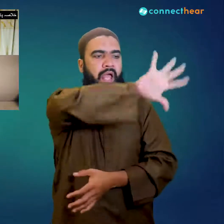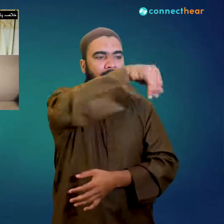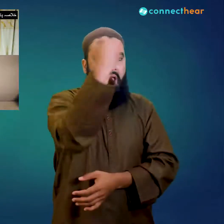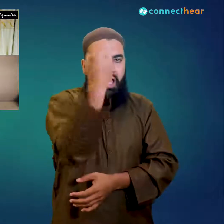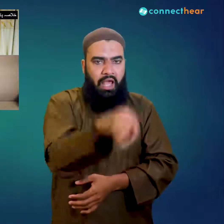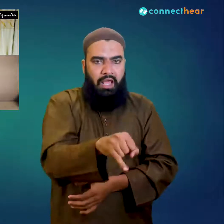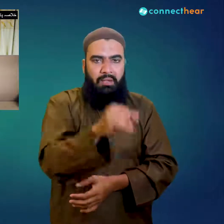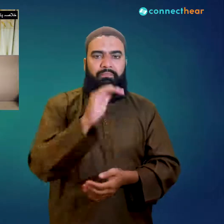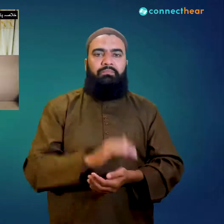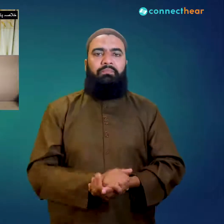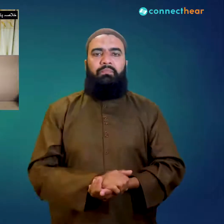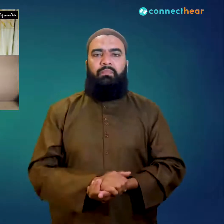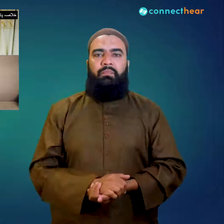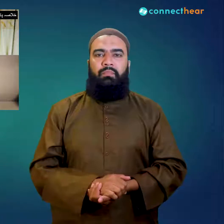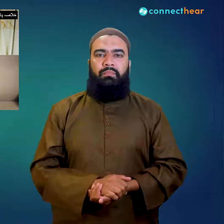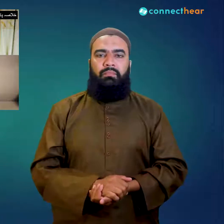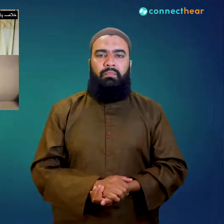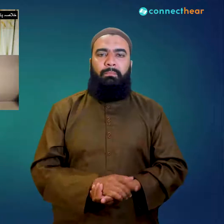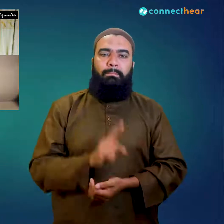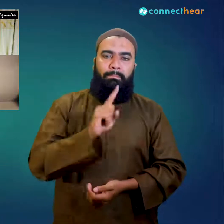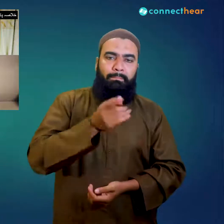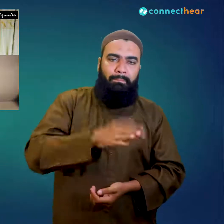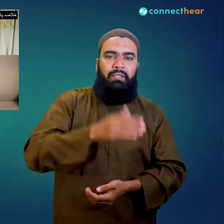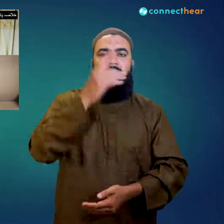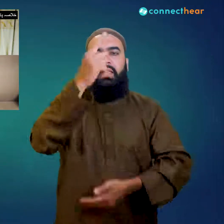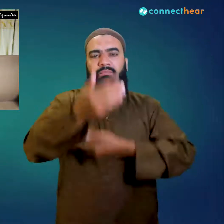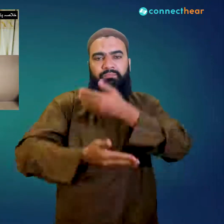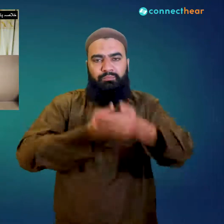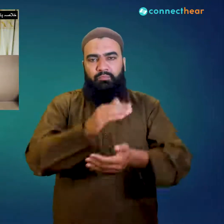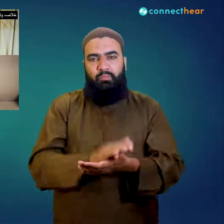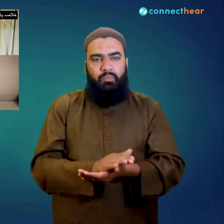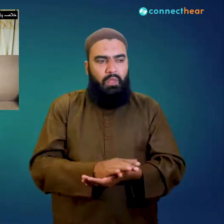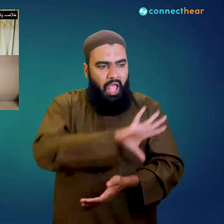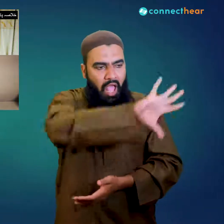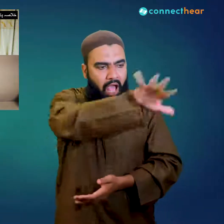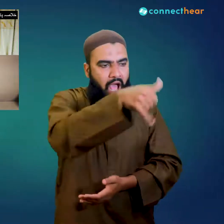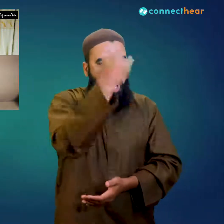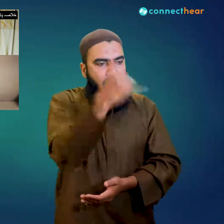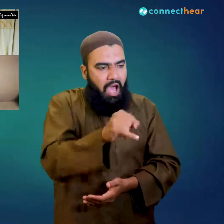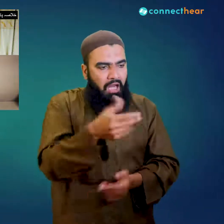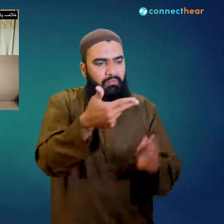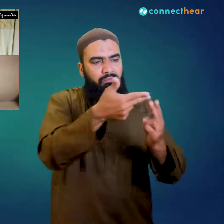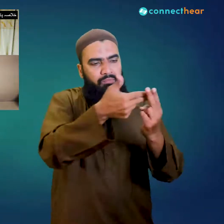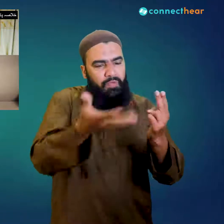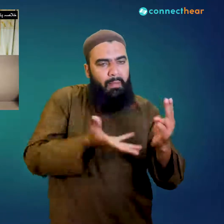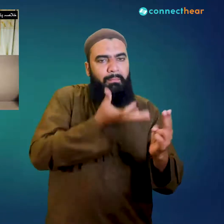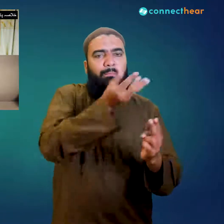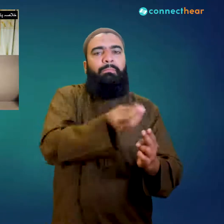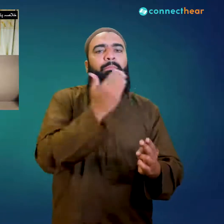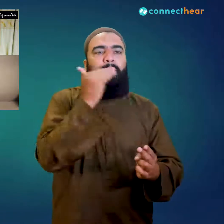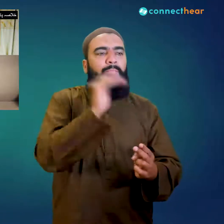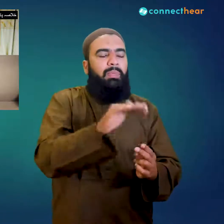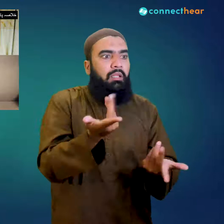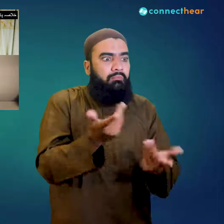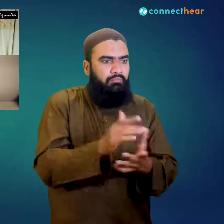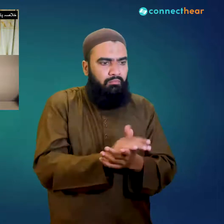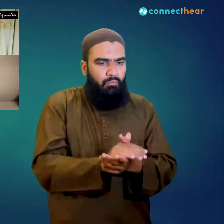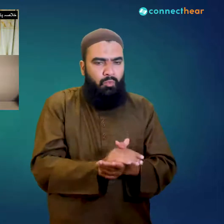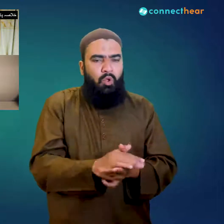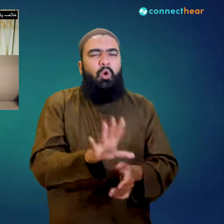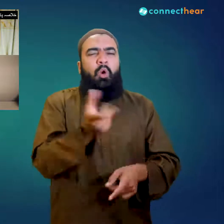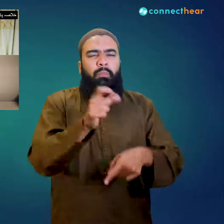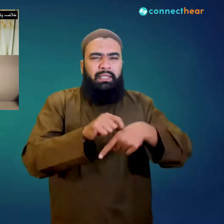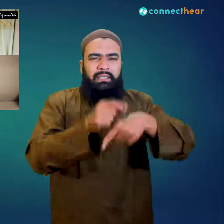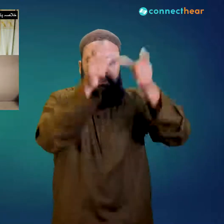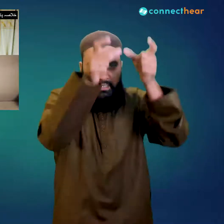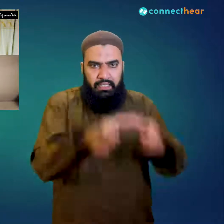اگر زندگی میں کوئی ایسا موقع آ جائے جو حالت اضطرار میں آ جائے اور مشکل میں آ جائے اور حلال موجود نہ ہو،